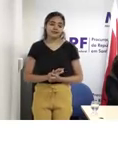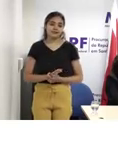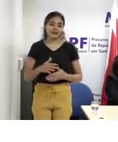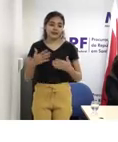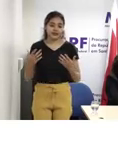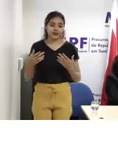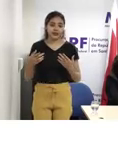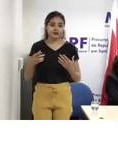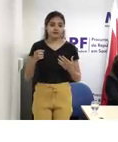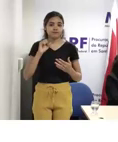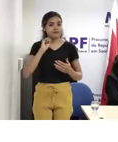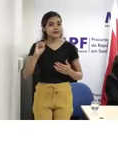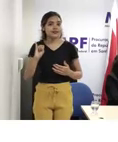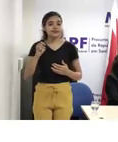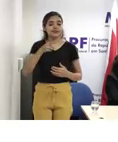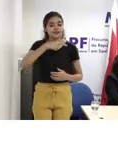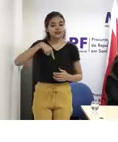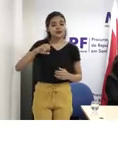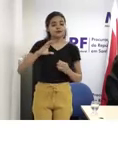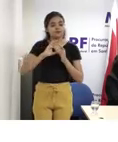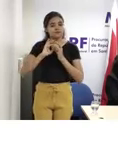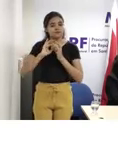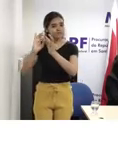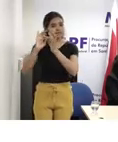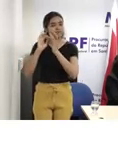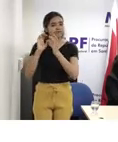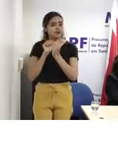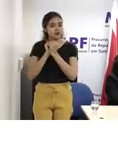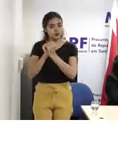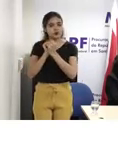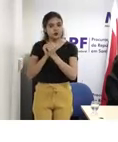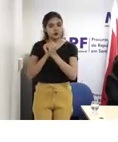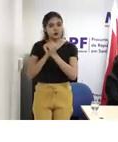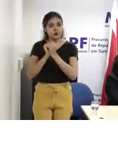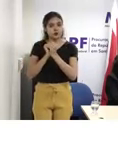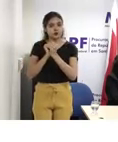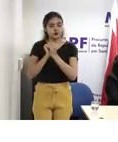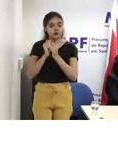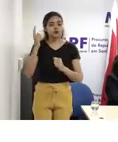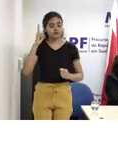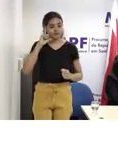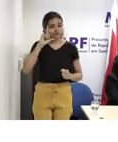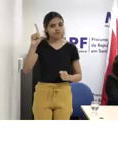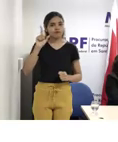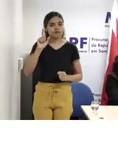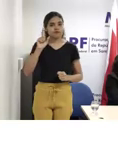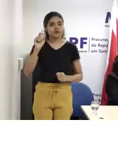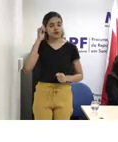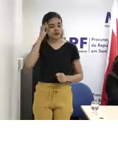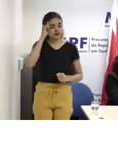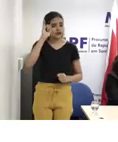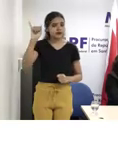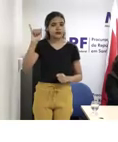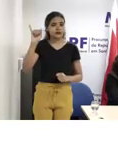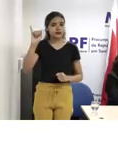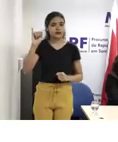unidos estado sociedade família nós podemos vencer a atividade criminosa podemos eh